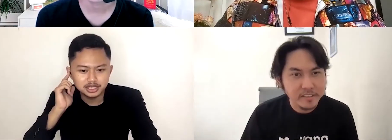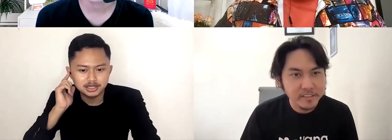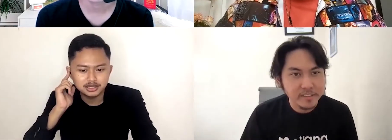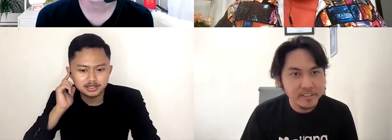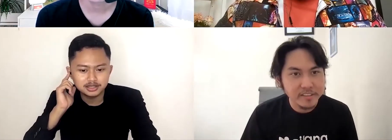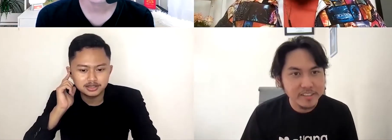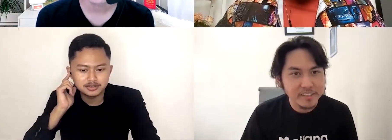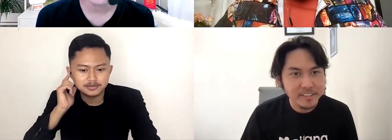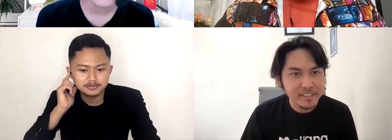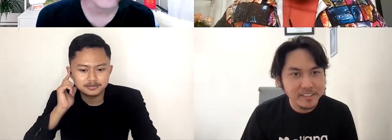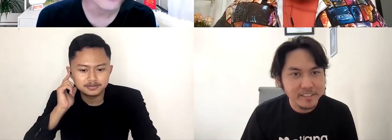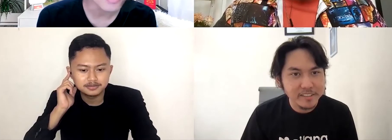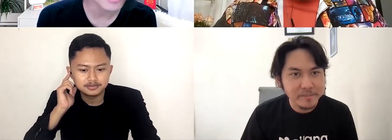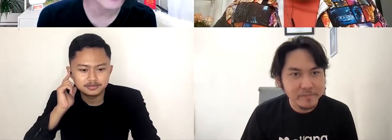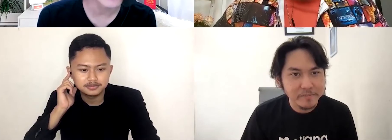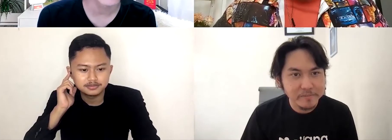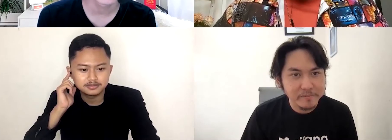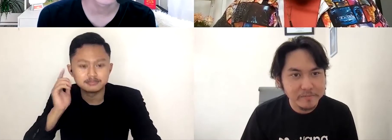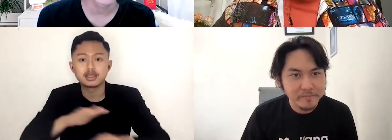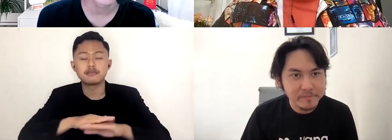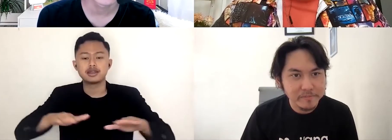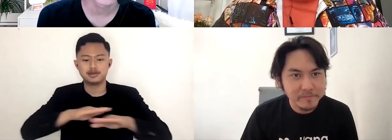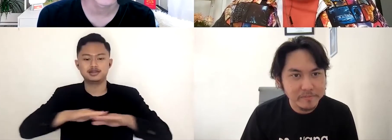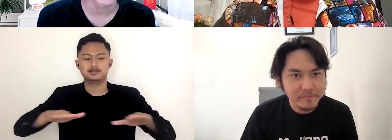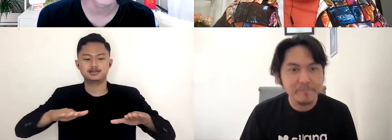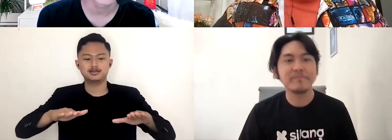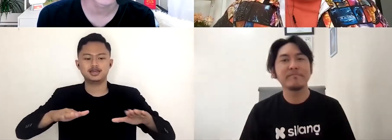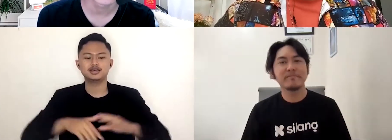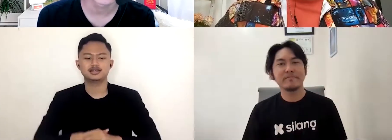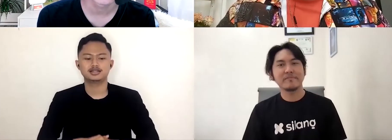fashion masih aman aman aman aman